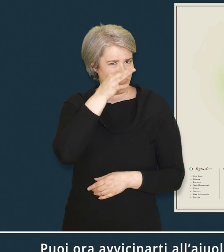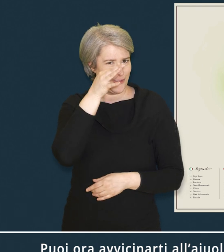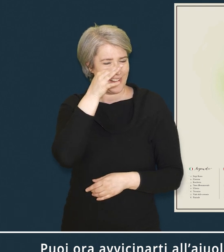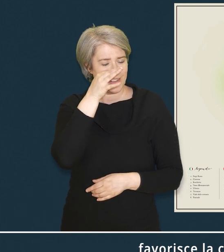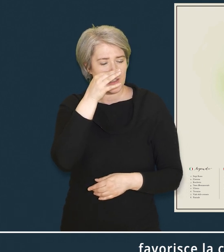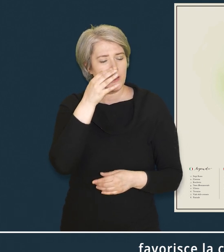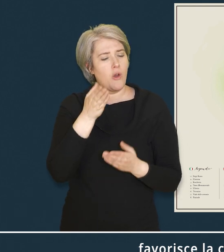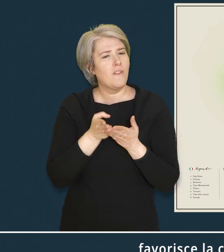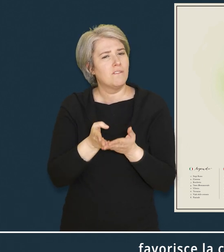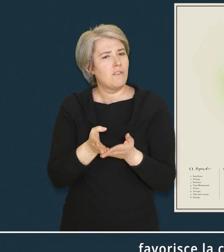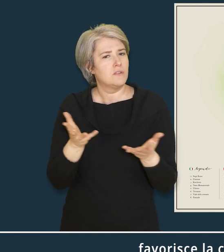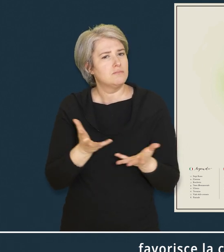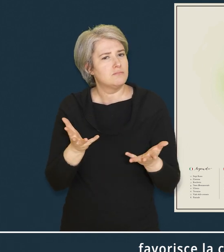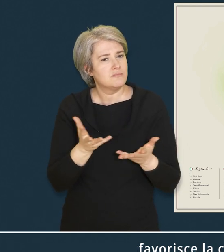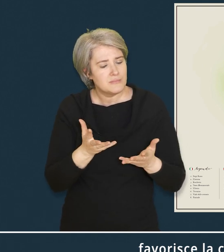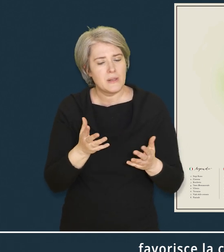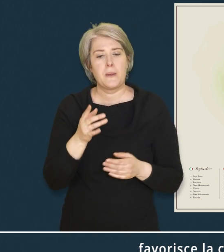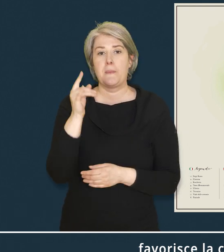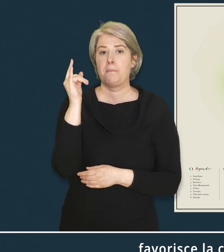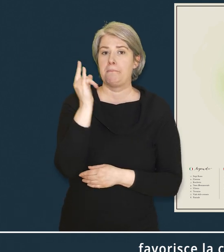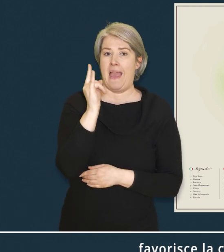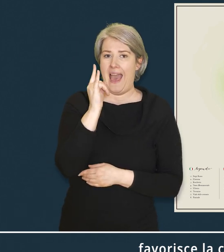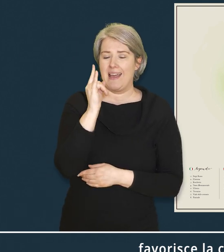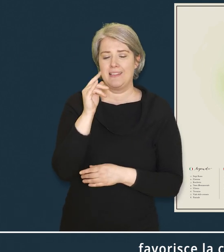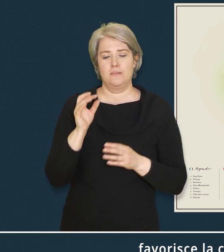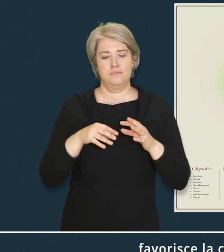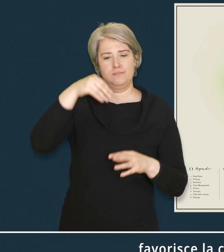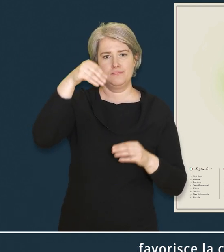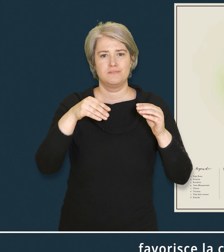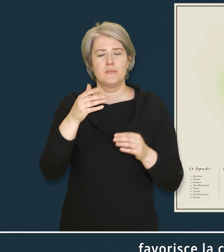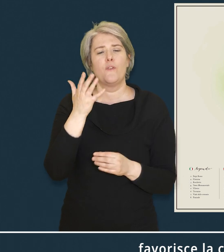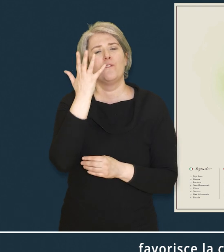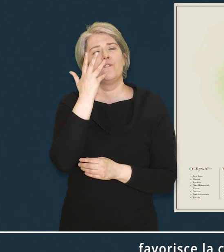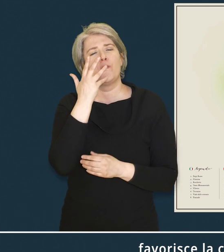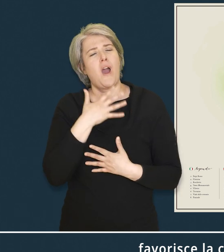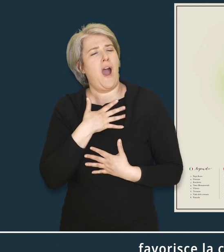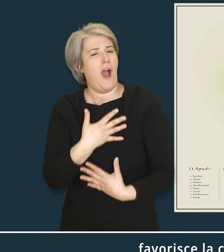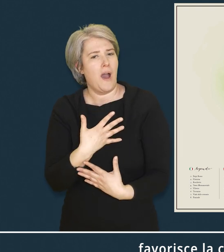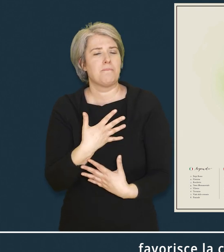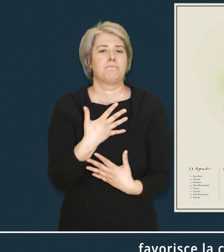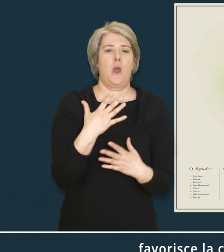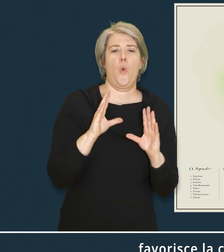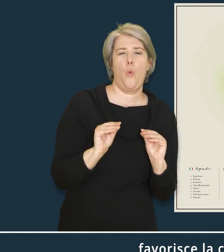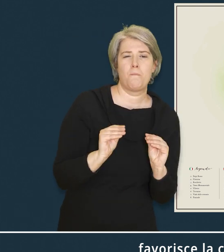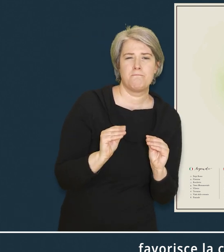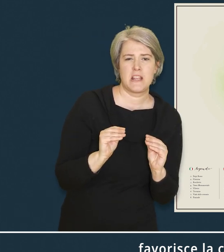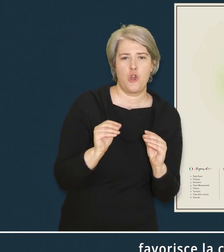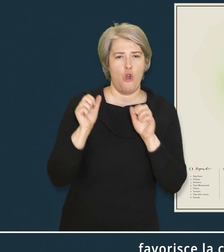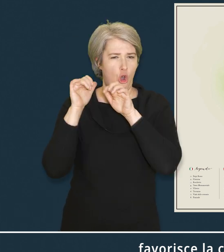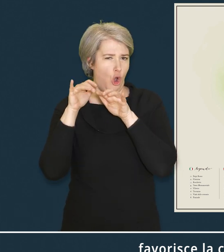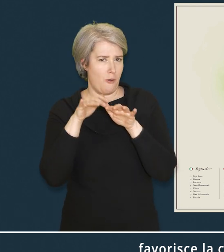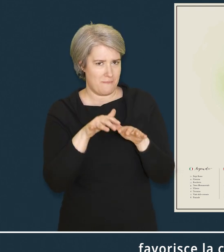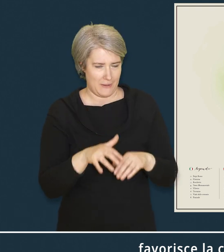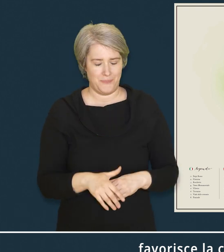giardino favorisce la crescita di piante che prediligono l'umidità e l'ombra.